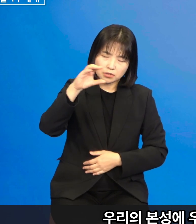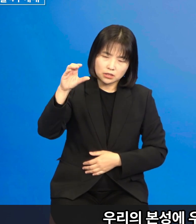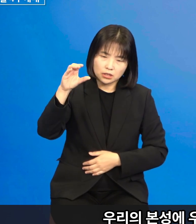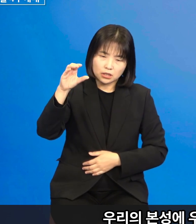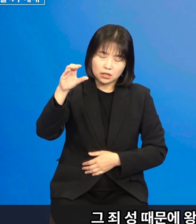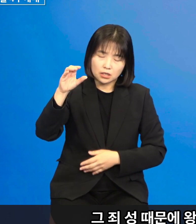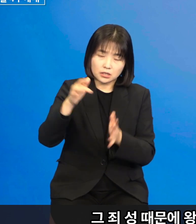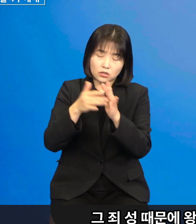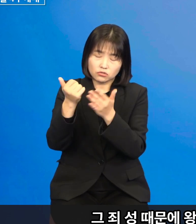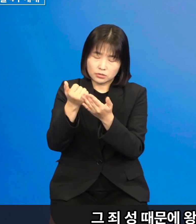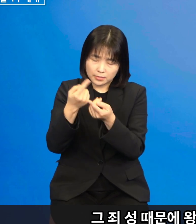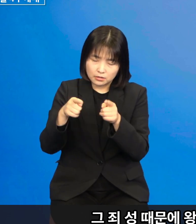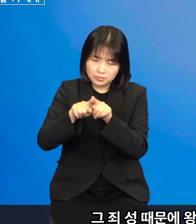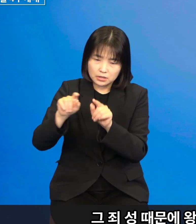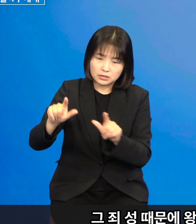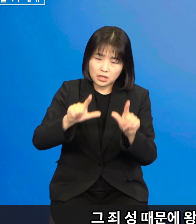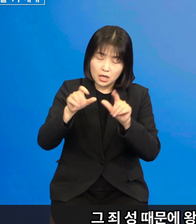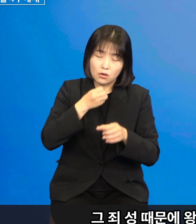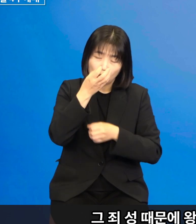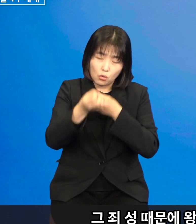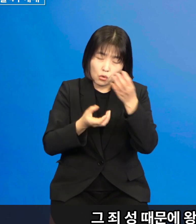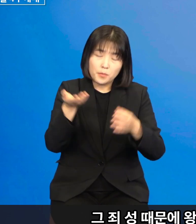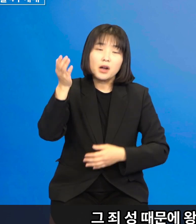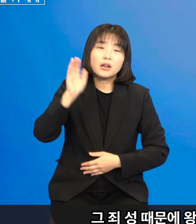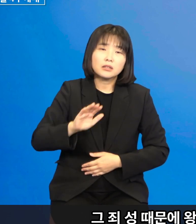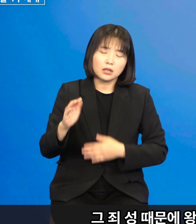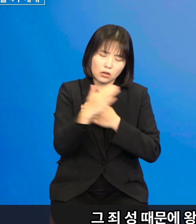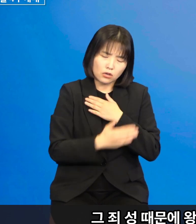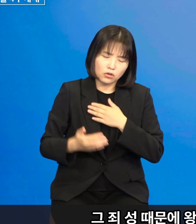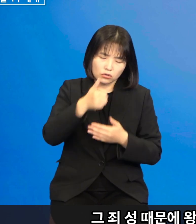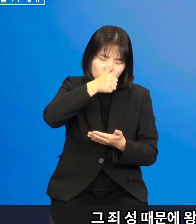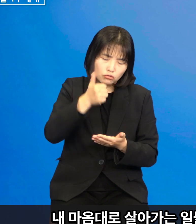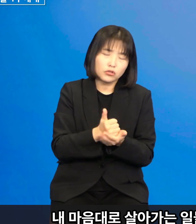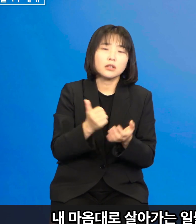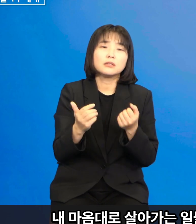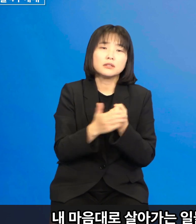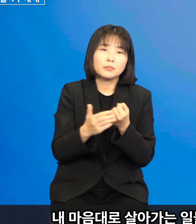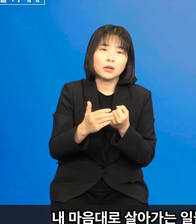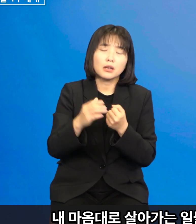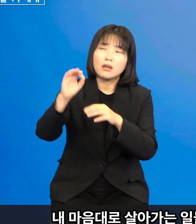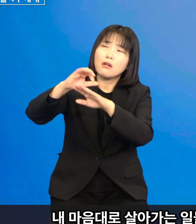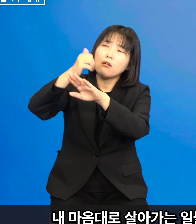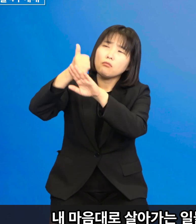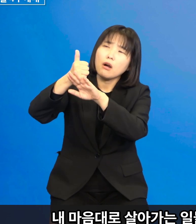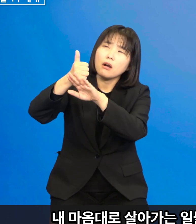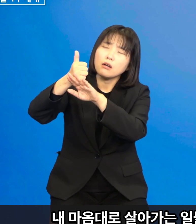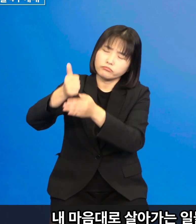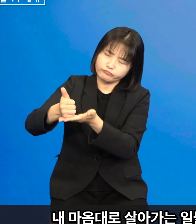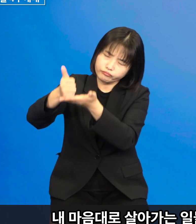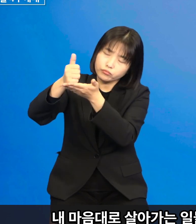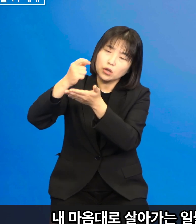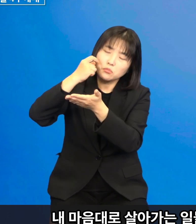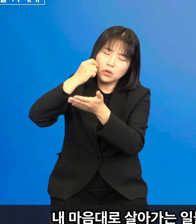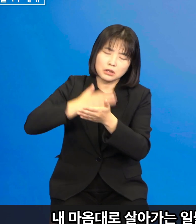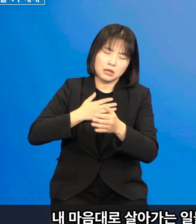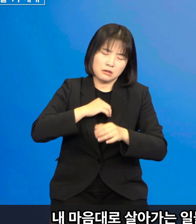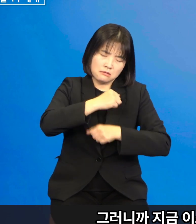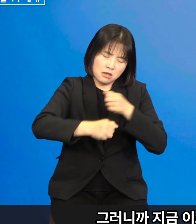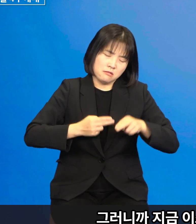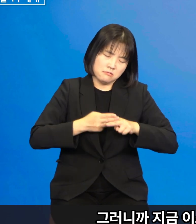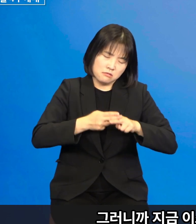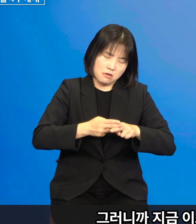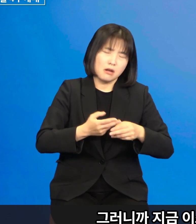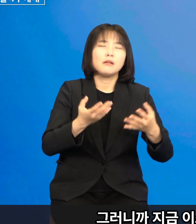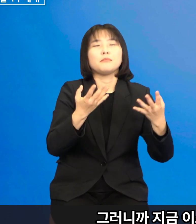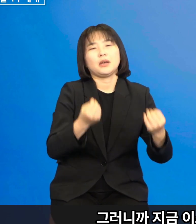육신에 살아있는 그 죄성 때문에 왕을 왕으로 여기지 못하고 내 마음대로 살아가는 일들이 얼마나 많이 있냐는 것이죠.